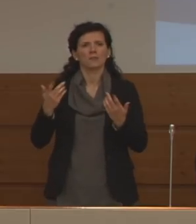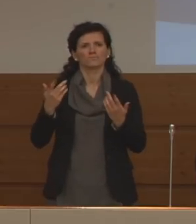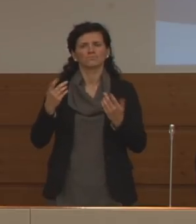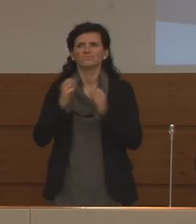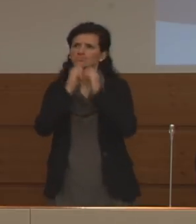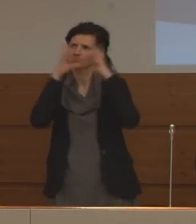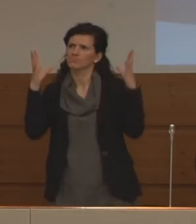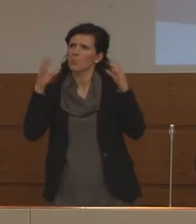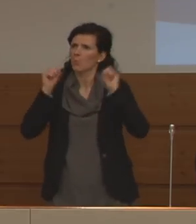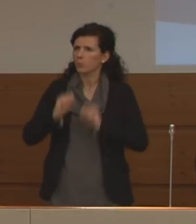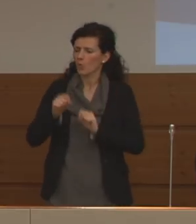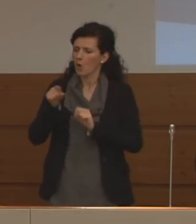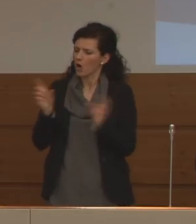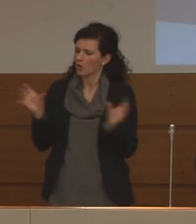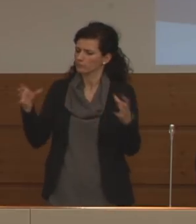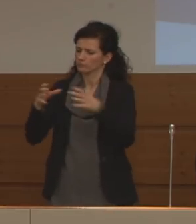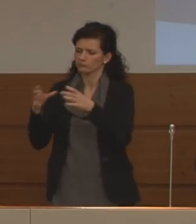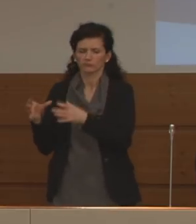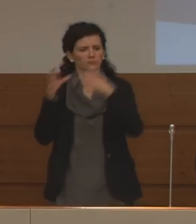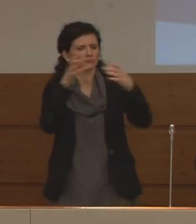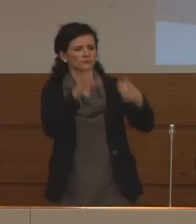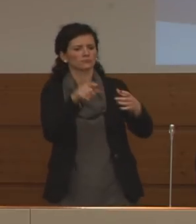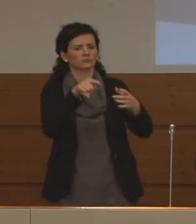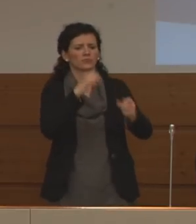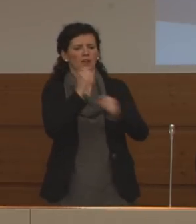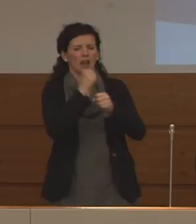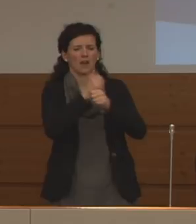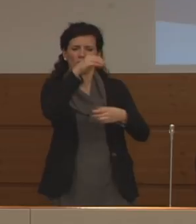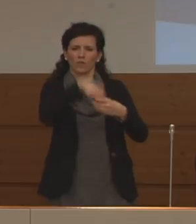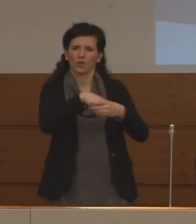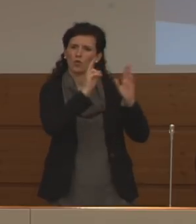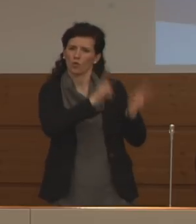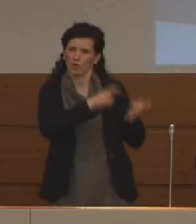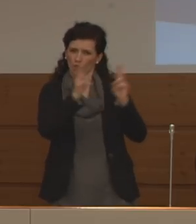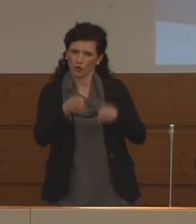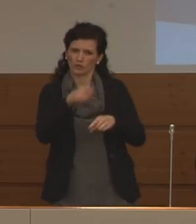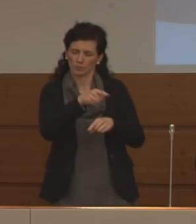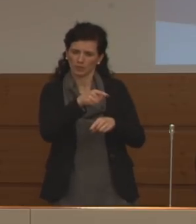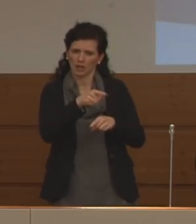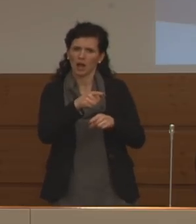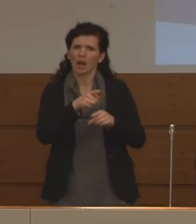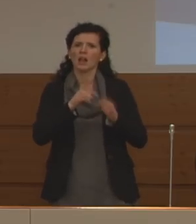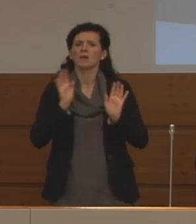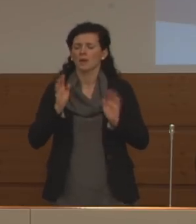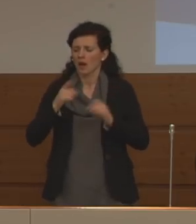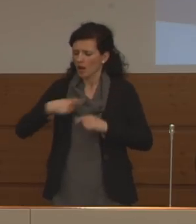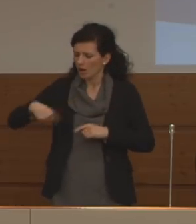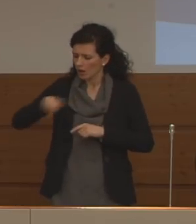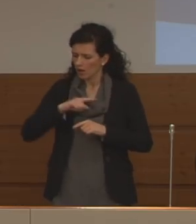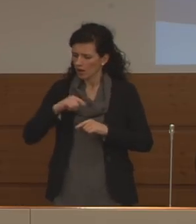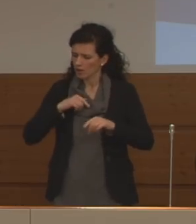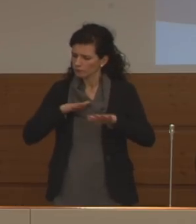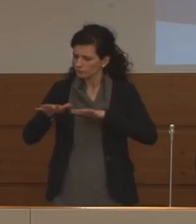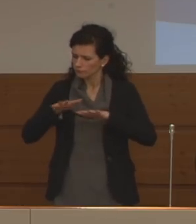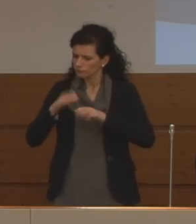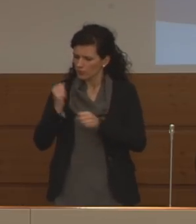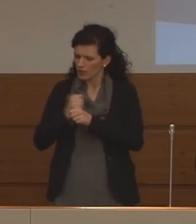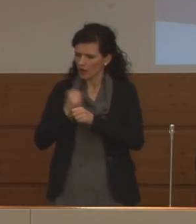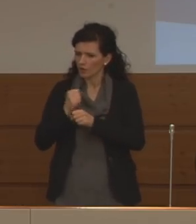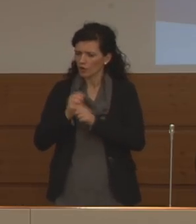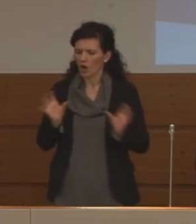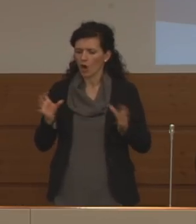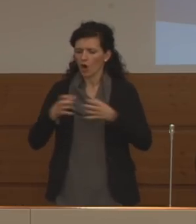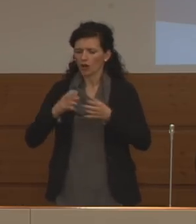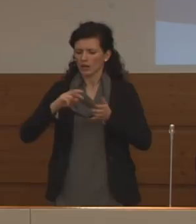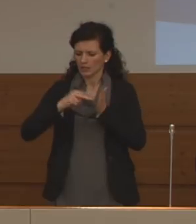sottolineato tutti dagli organi tecnici ai decisori politici da un lato